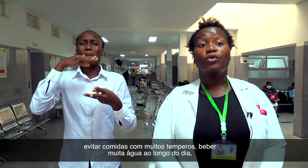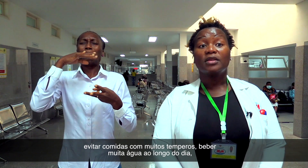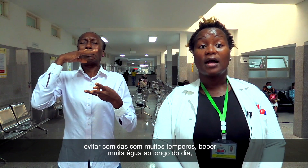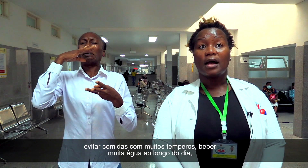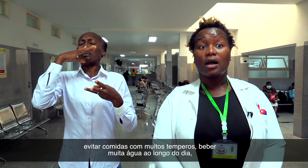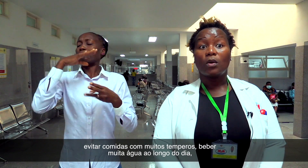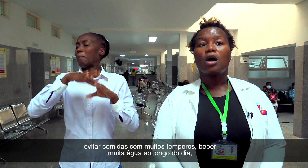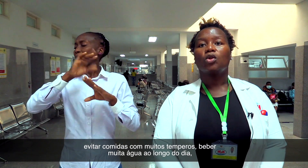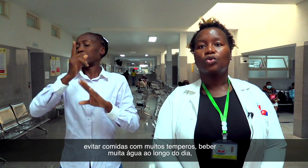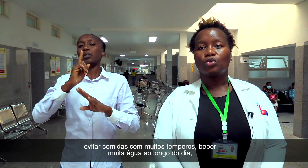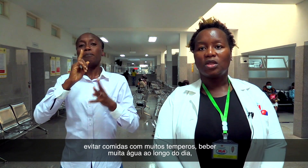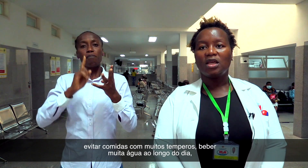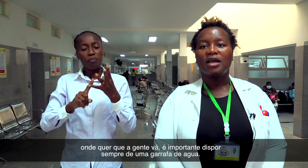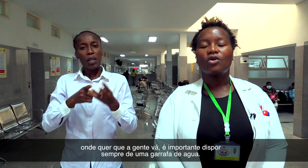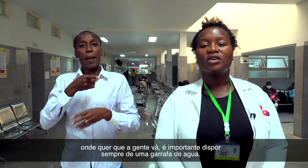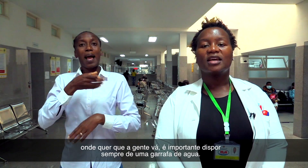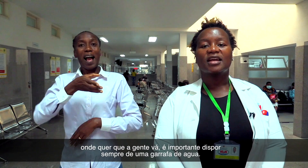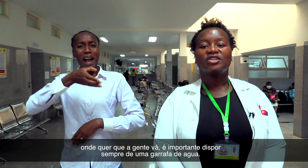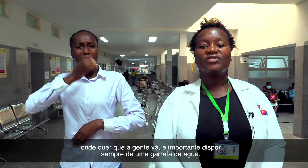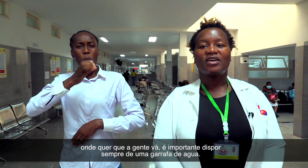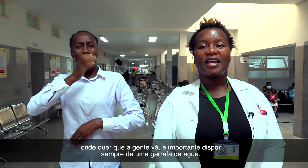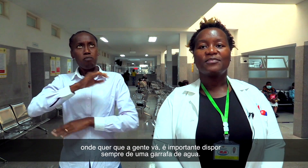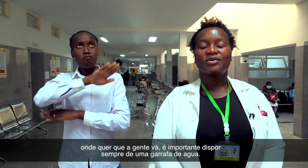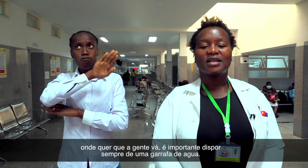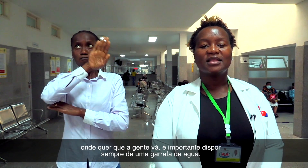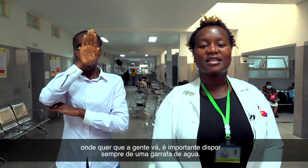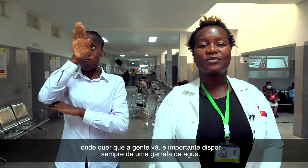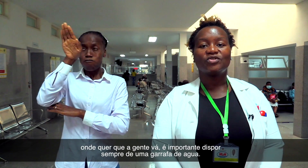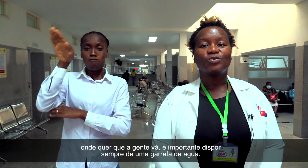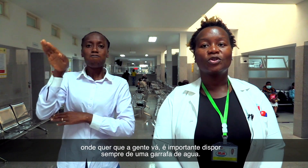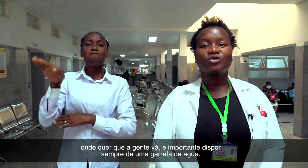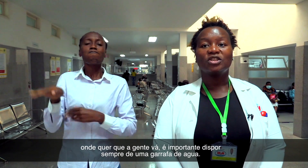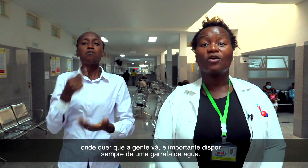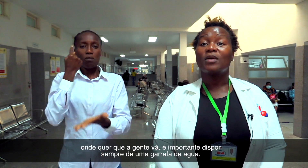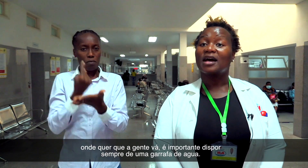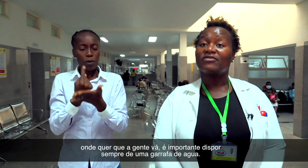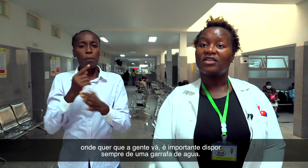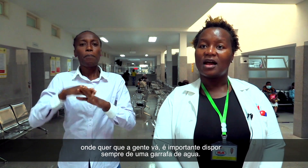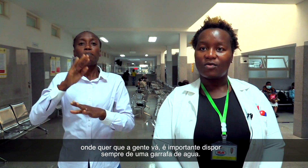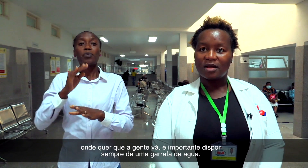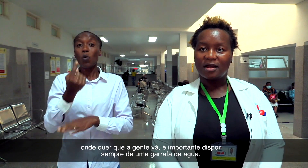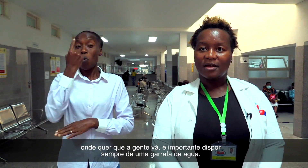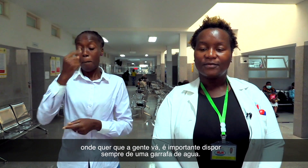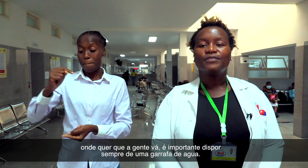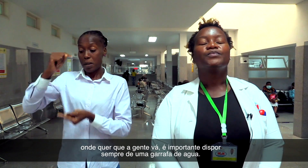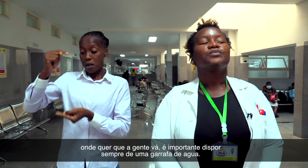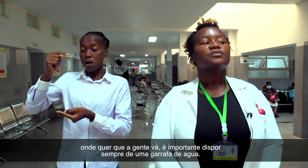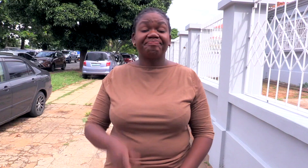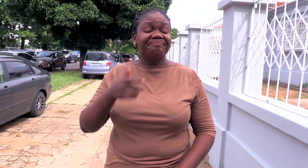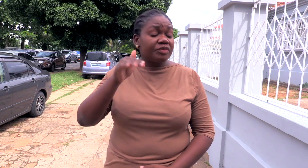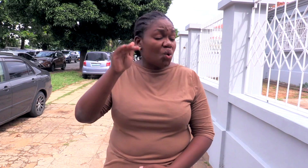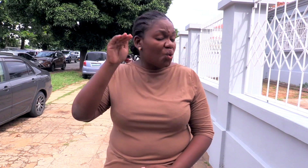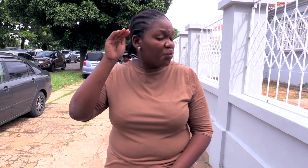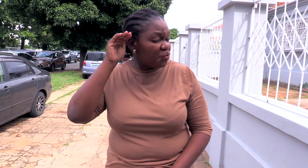Beber muita água ao longo do dia, onde quer que a gente vá. É importante sempre dispormos de uma garrafa de água.